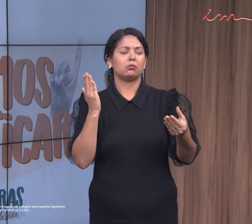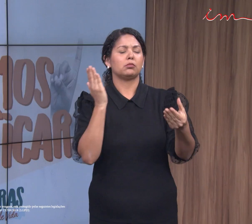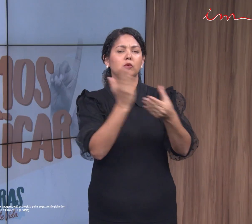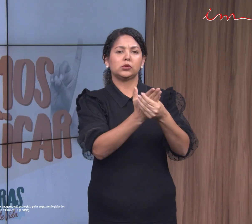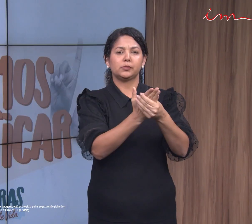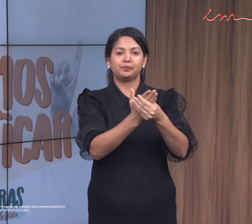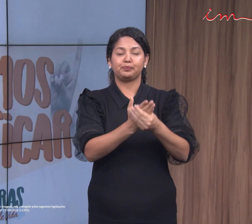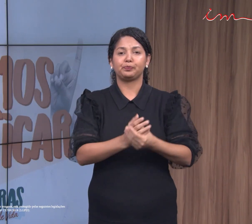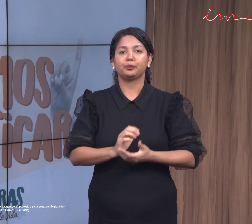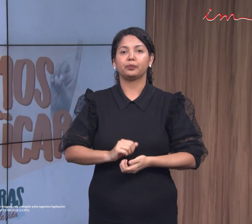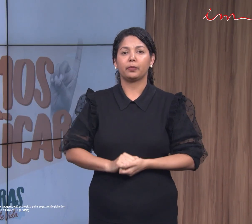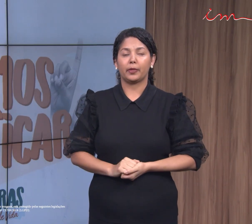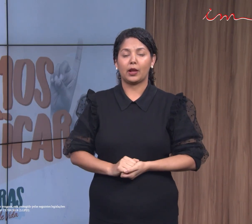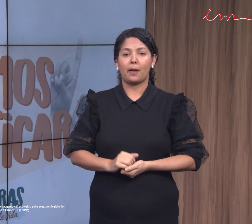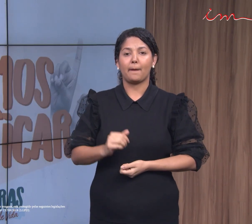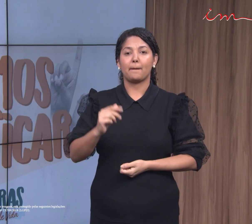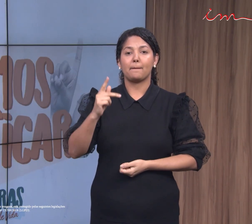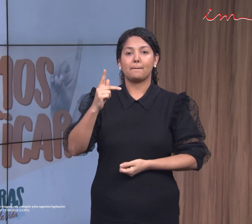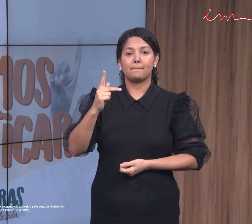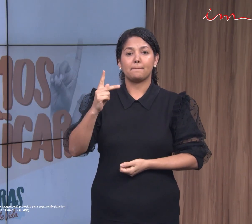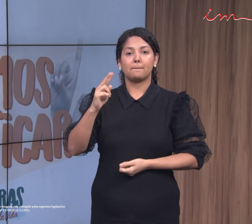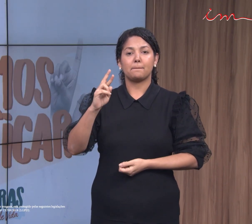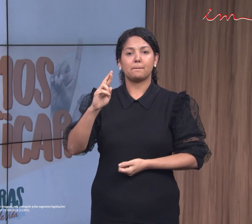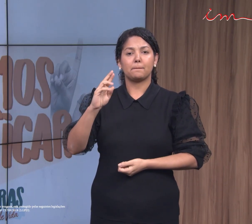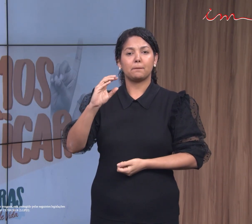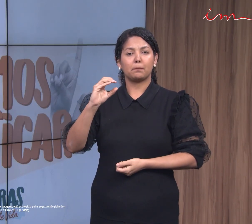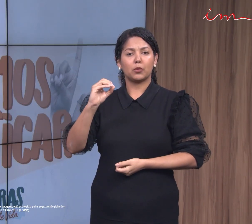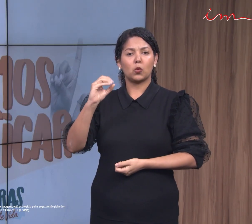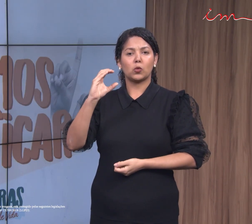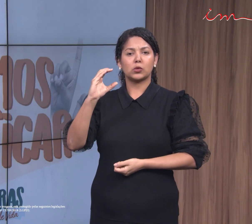Essa configuração de mão, com esse movimento.